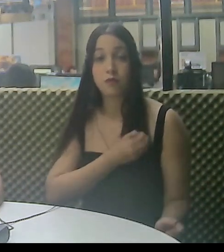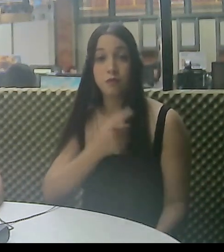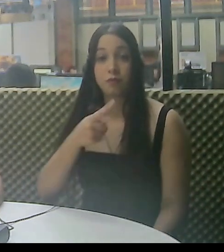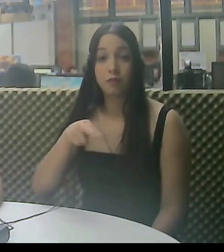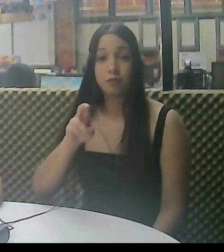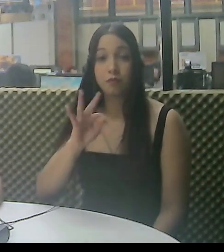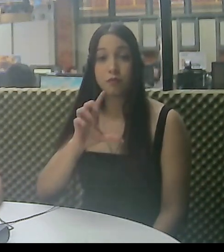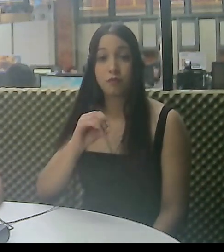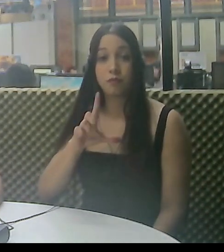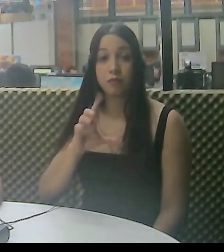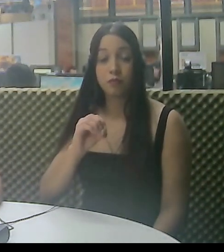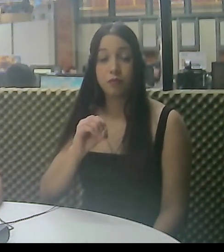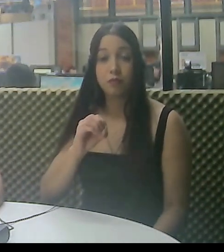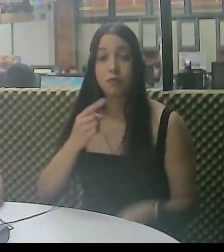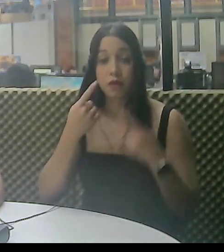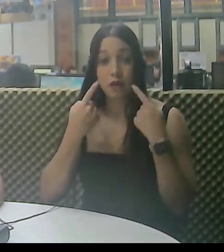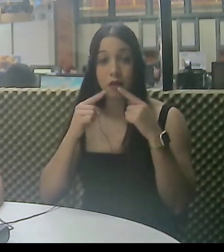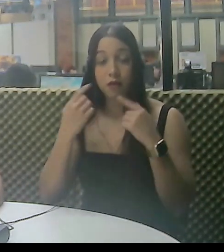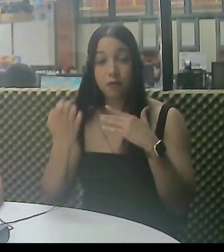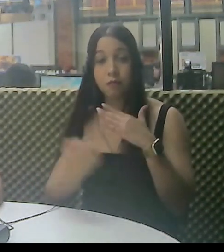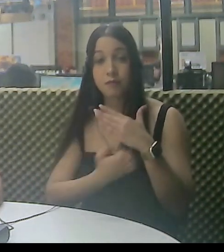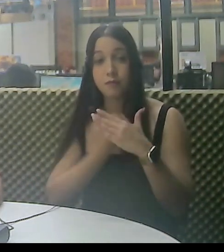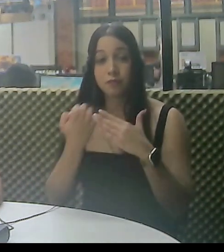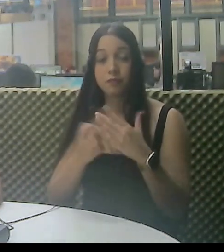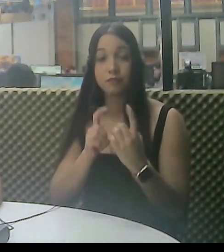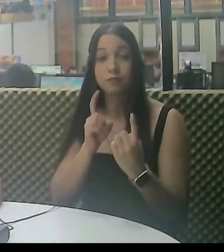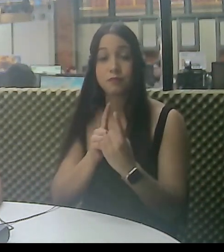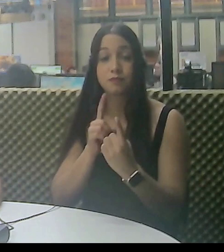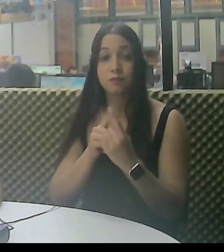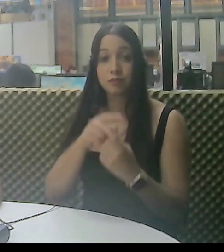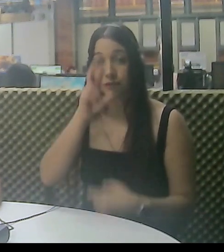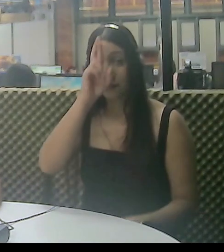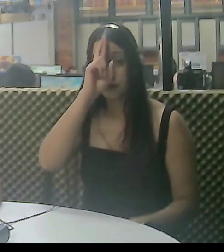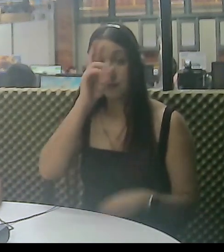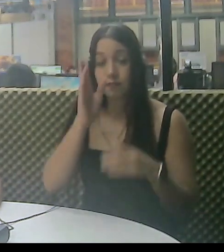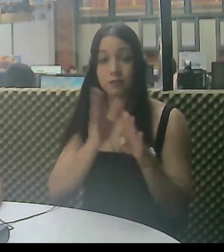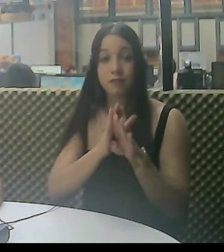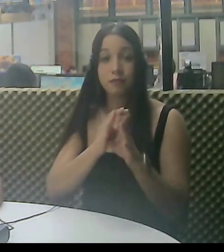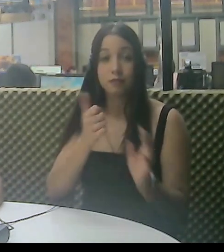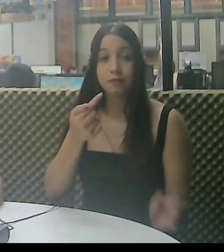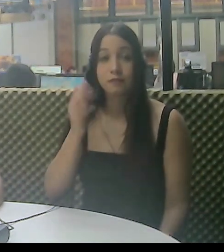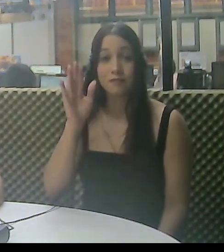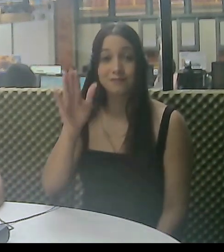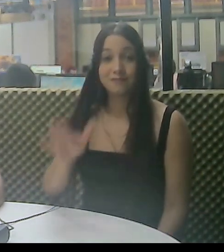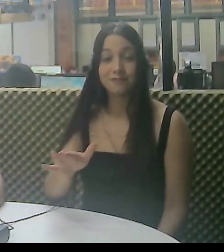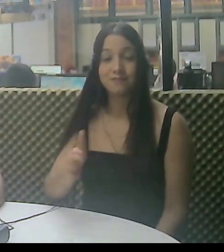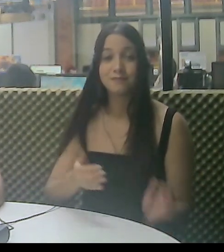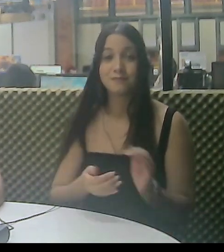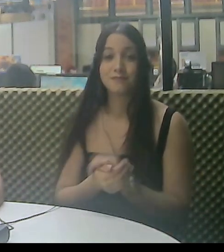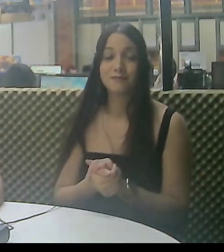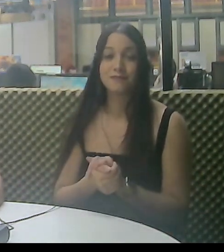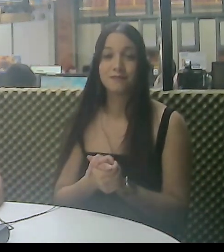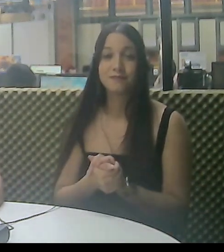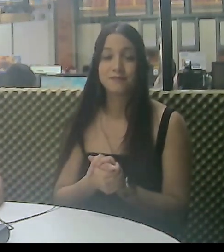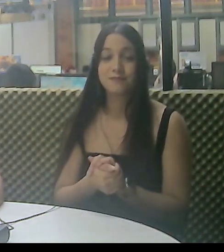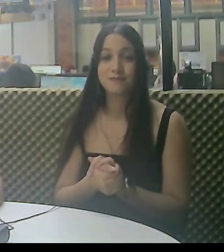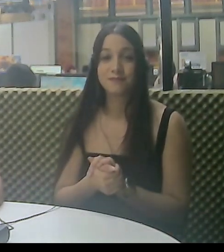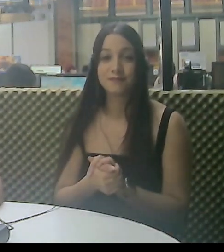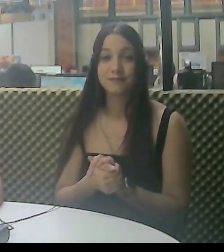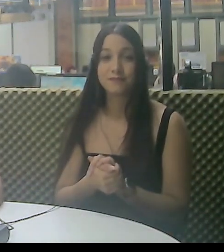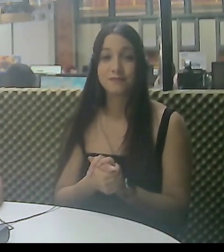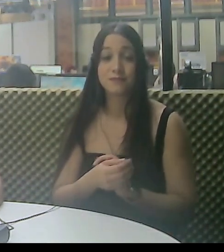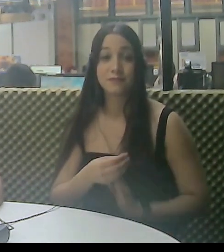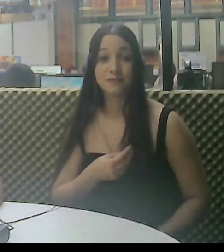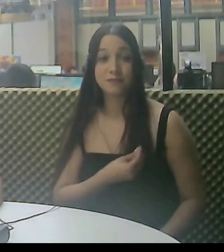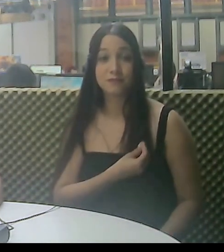protocolo de reclamações junto às empresas. O atendimento acontece do meio-dia às 5 da tarde. Os